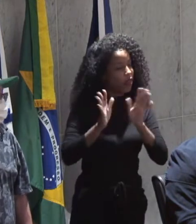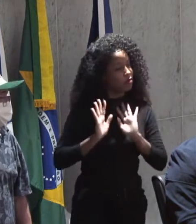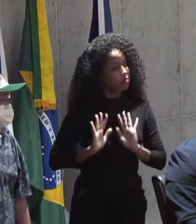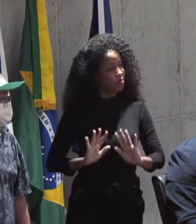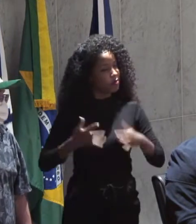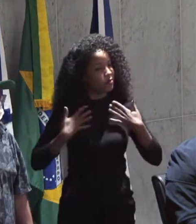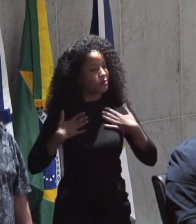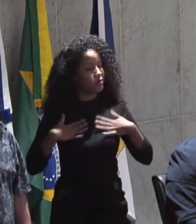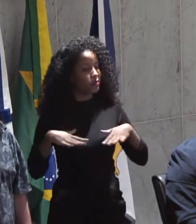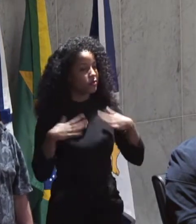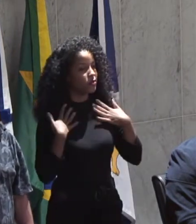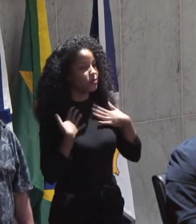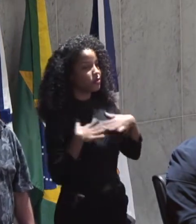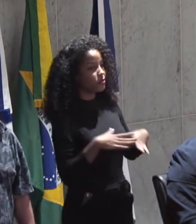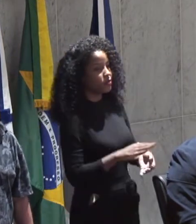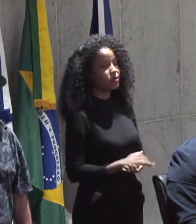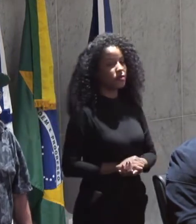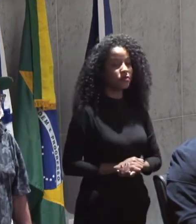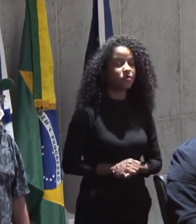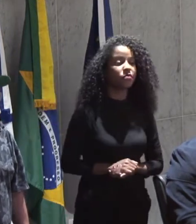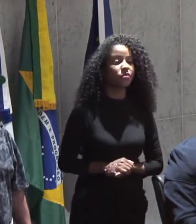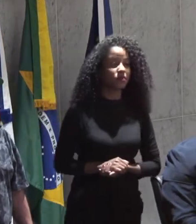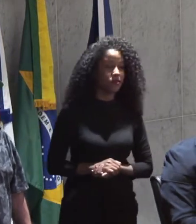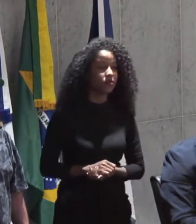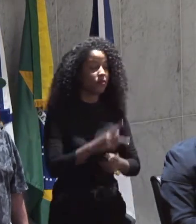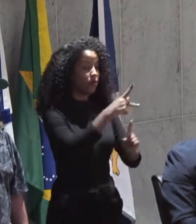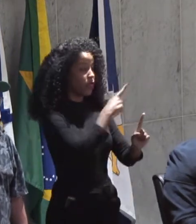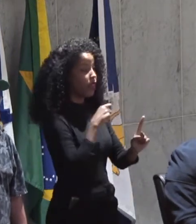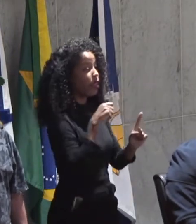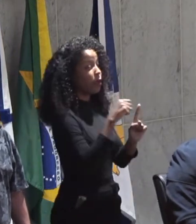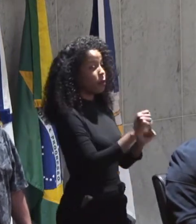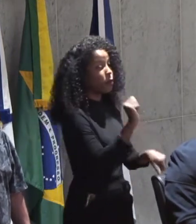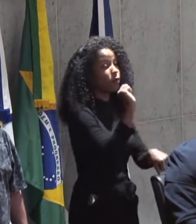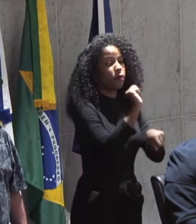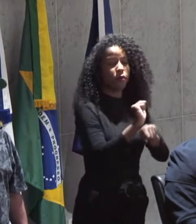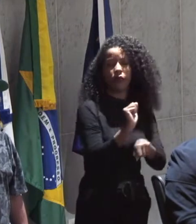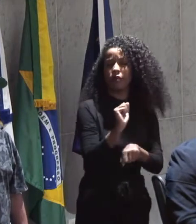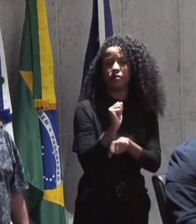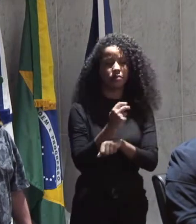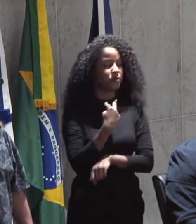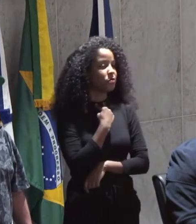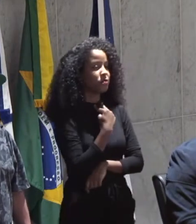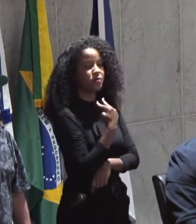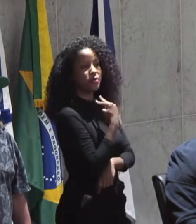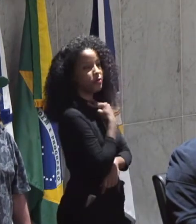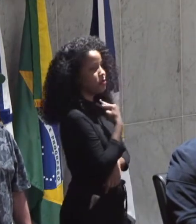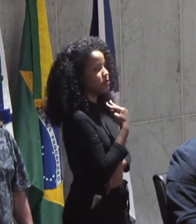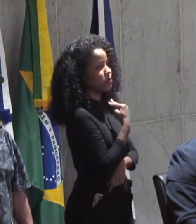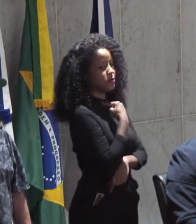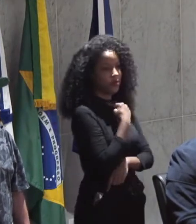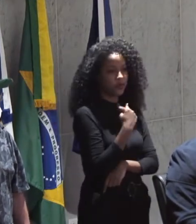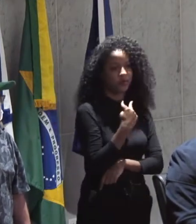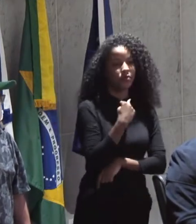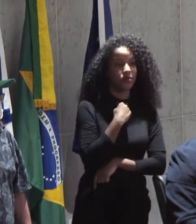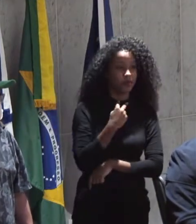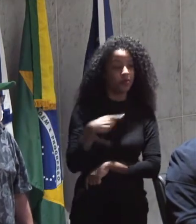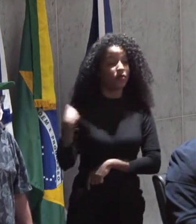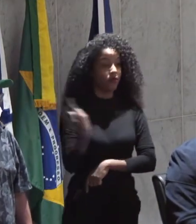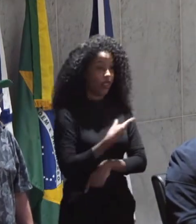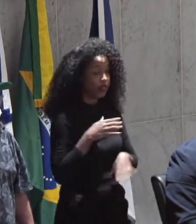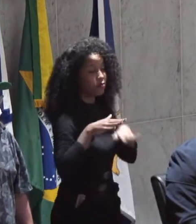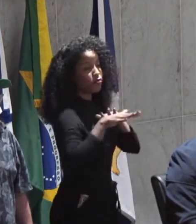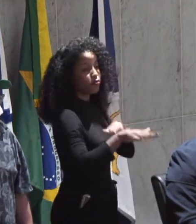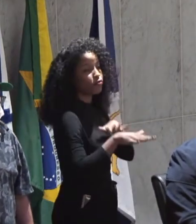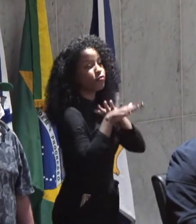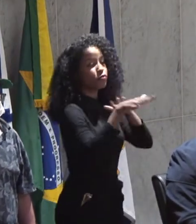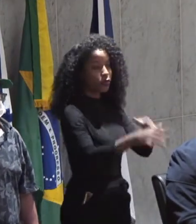formigueiro. A Previdência não pode parar. Lá, lá, ia. Estamos nas ruas e